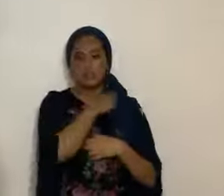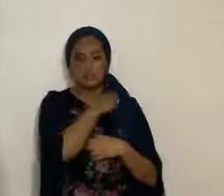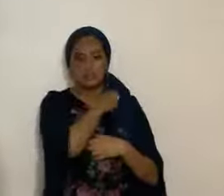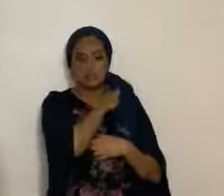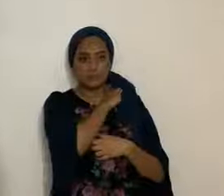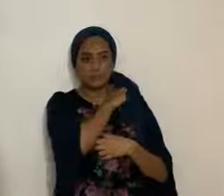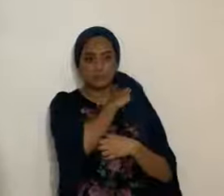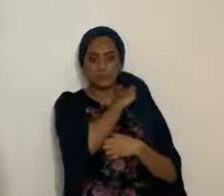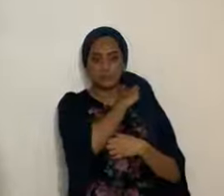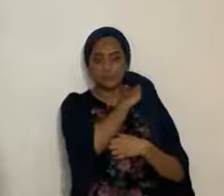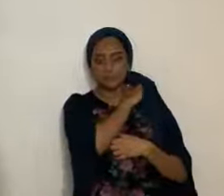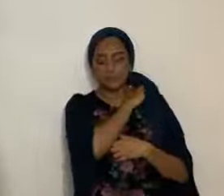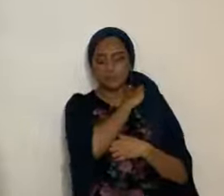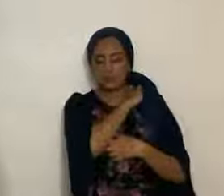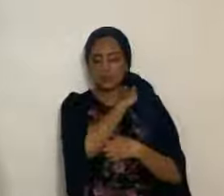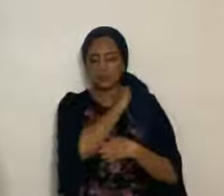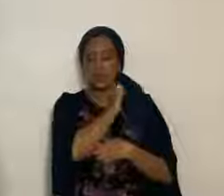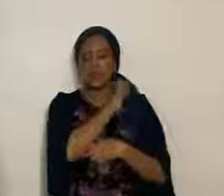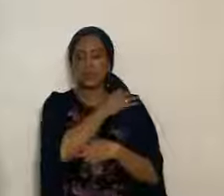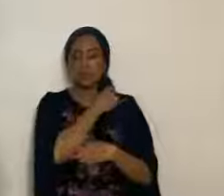Dice de la siguiente manera: